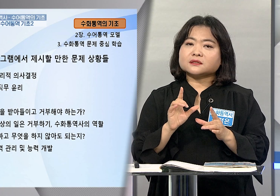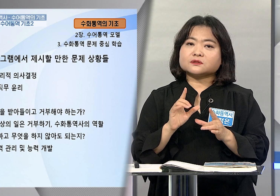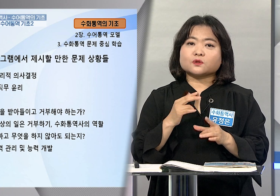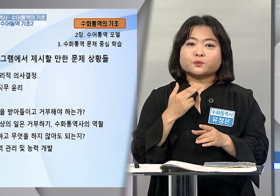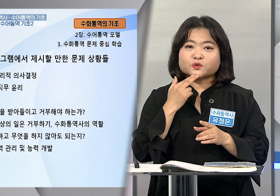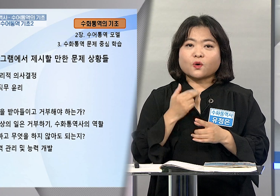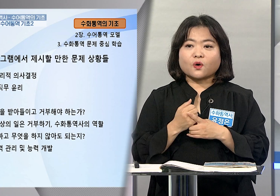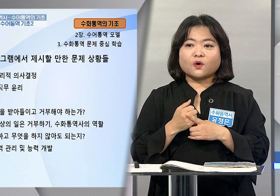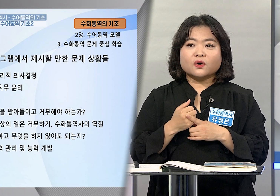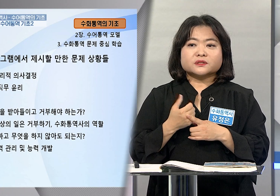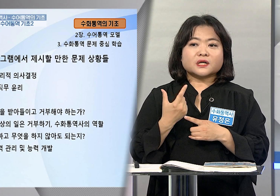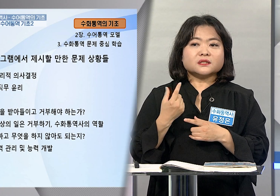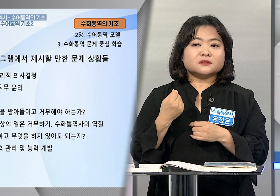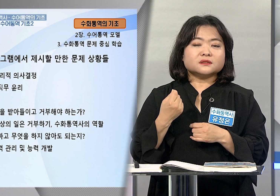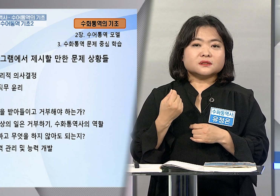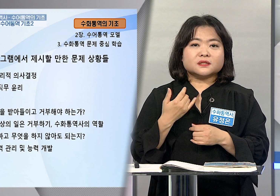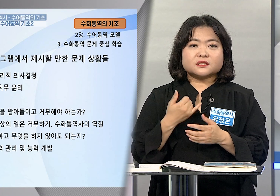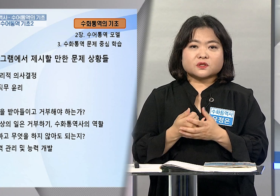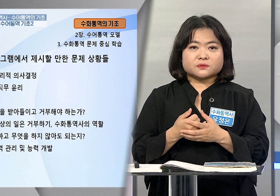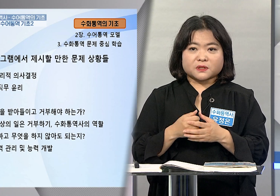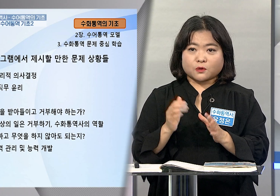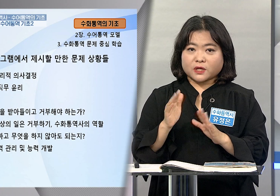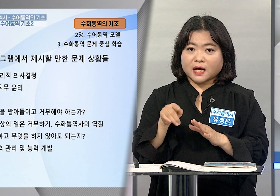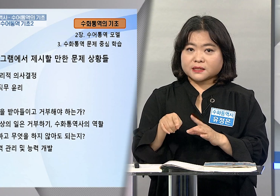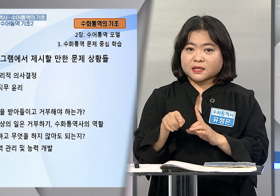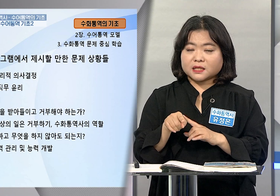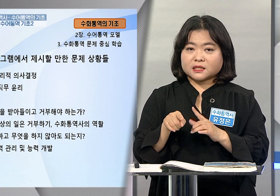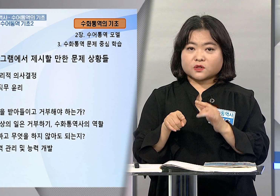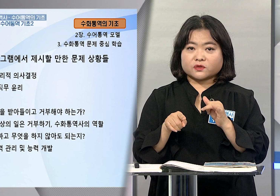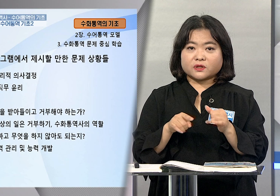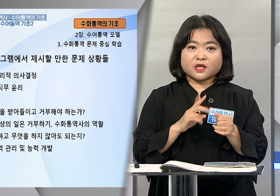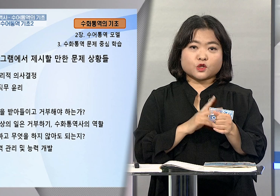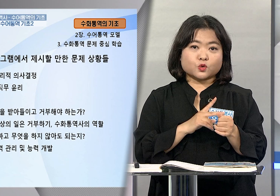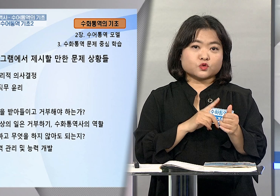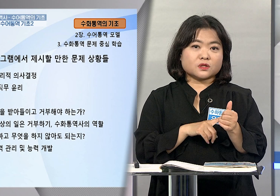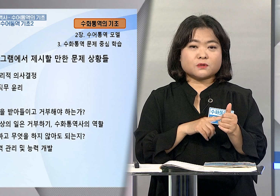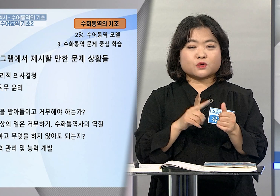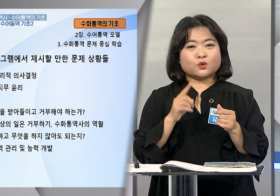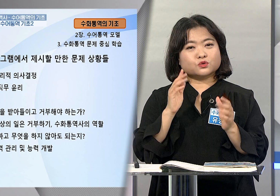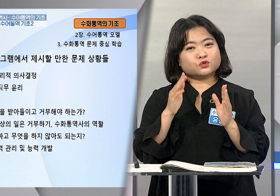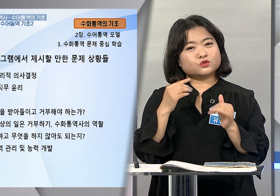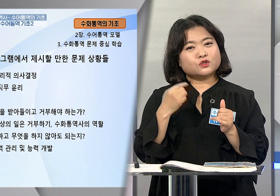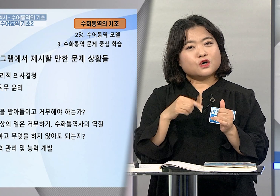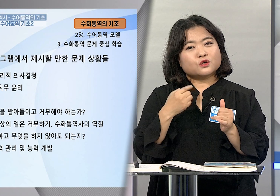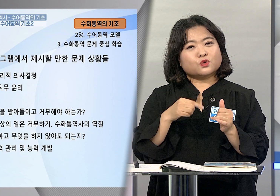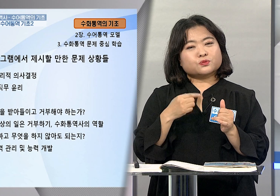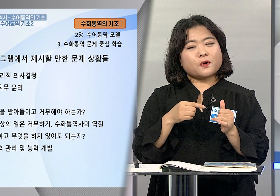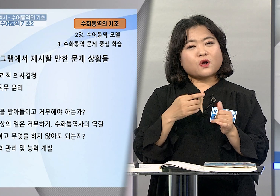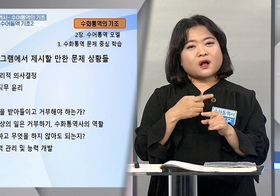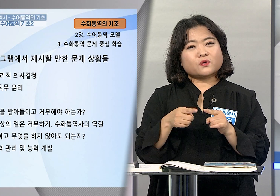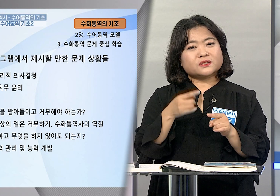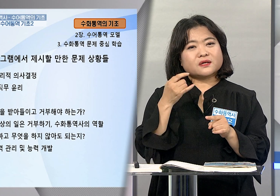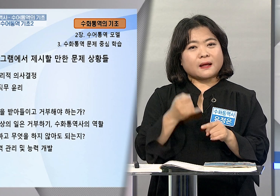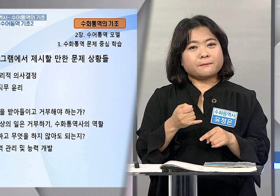사실은 없죠. 제가 이런 일이 있었습니다. 우리 학생이 있었는데 이 교수님의 교수 평가가 굉장히